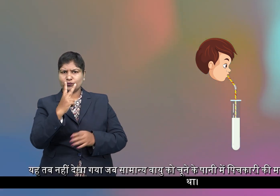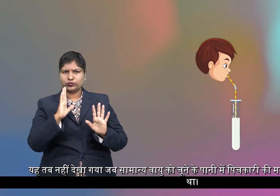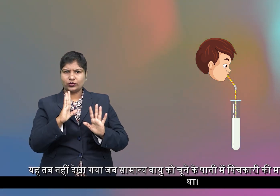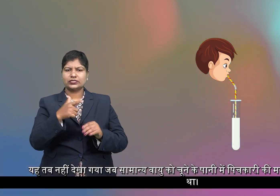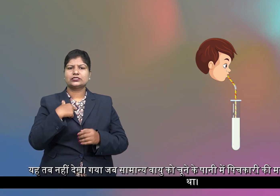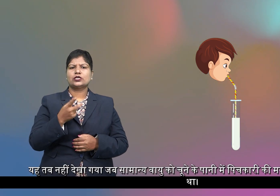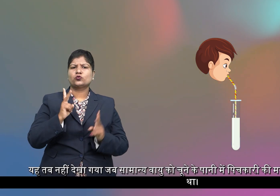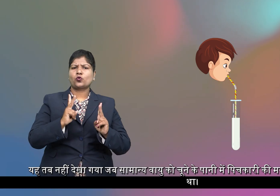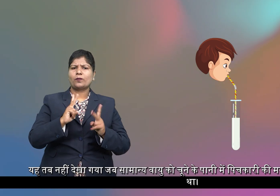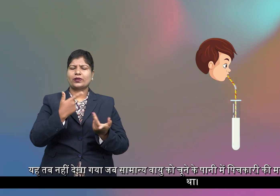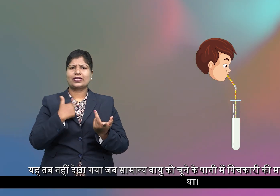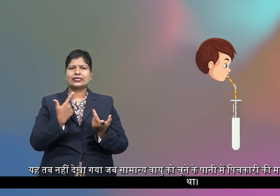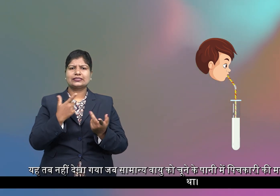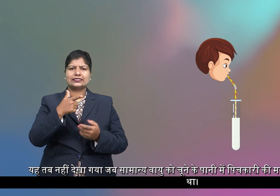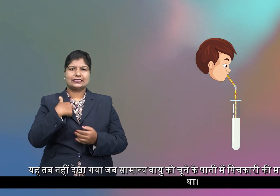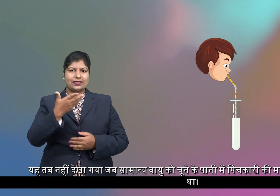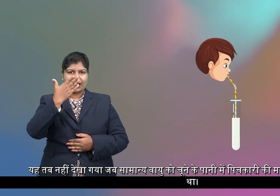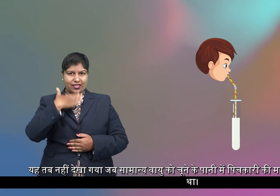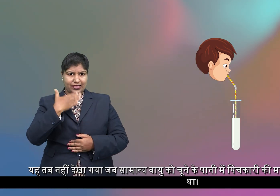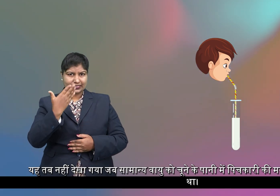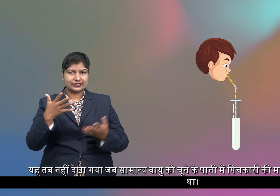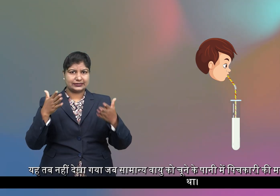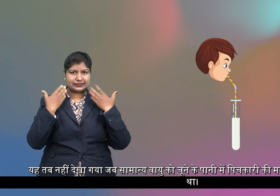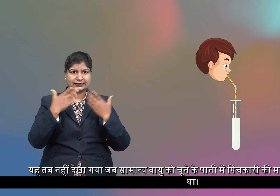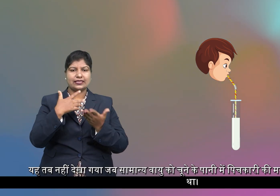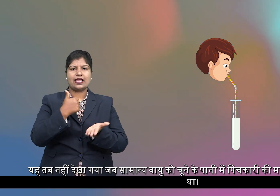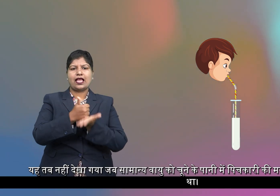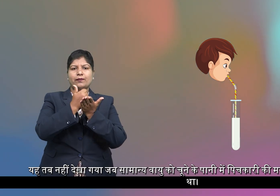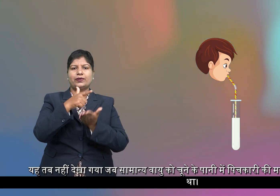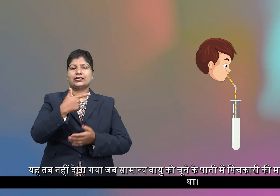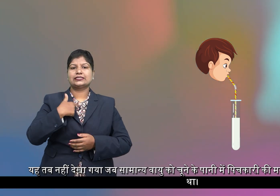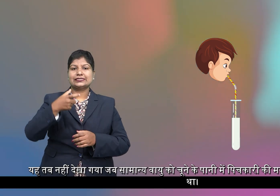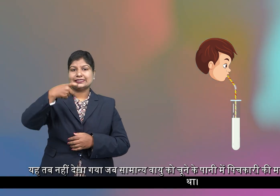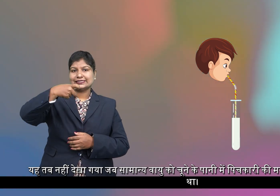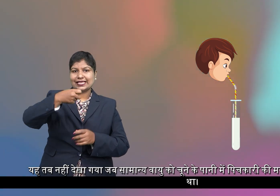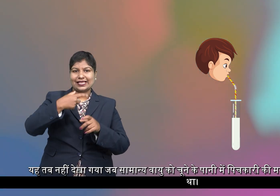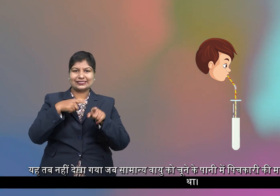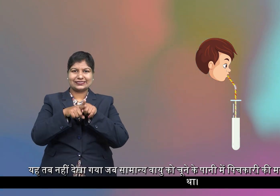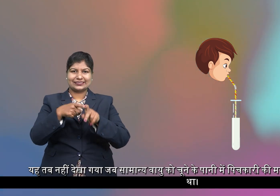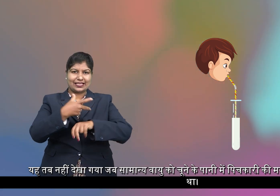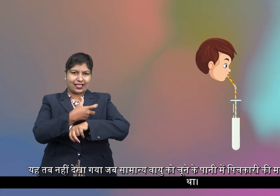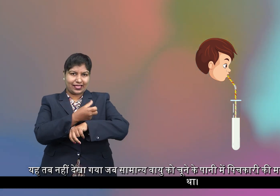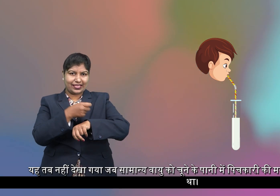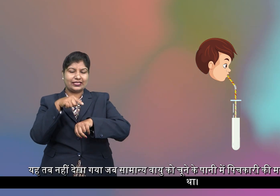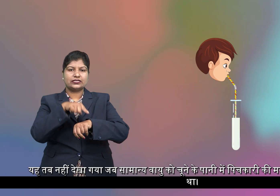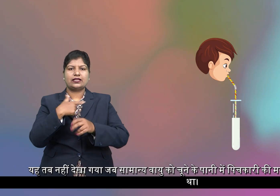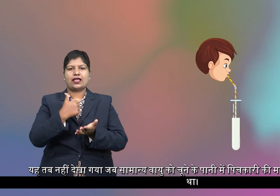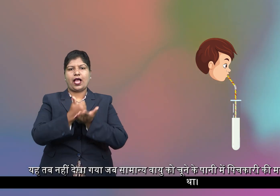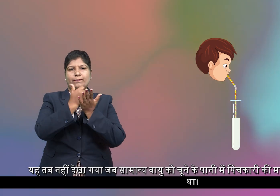जब सामान्य वायु को चूने के पानी में पिचकारी की मदद से पारित